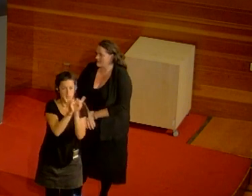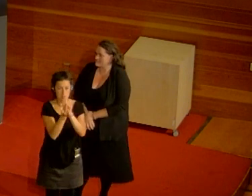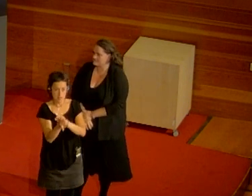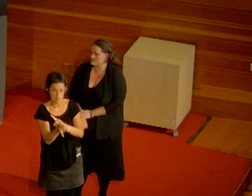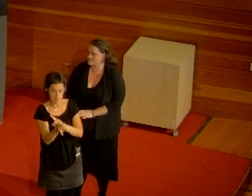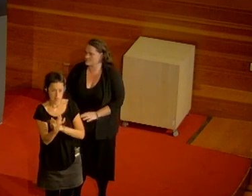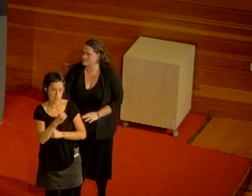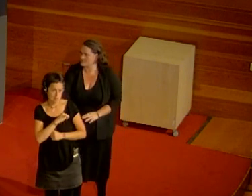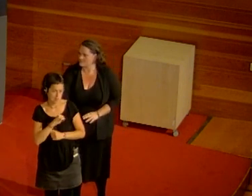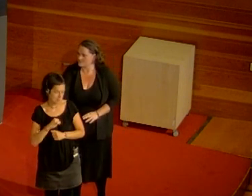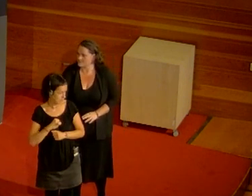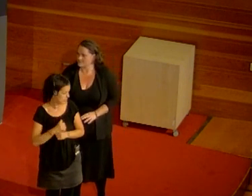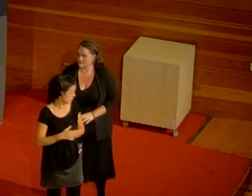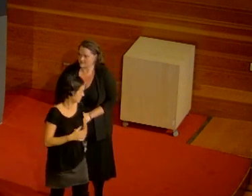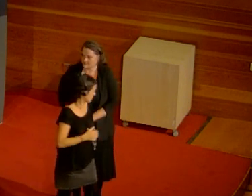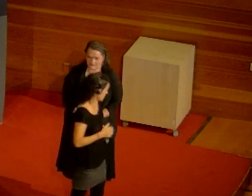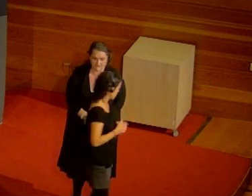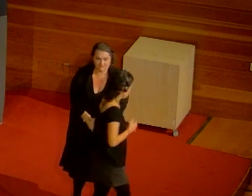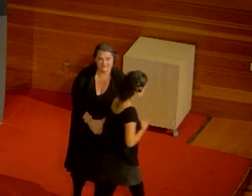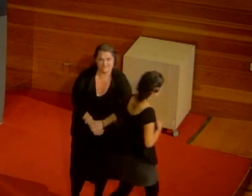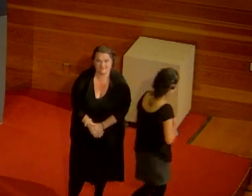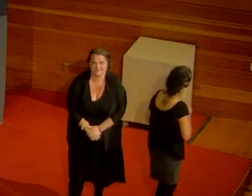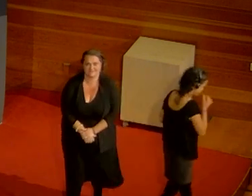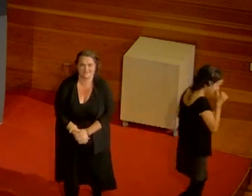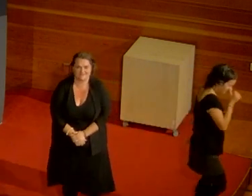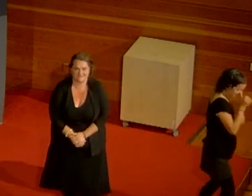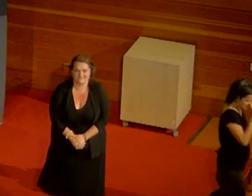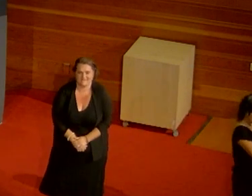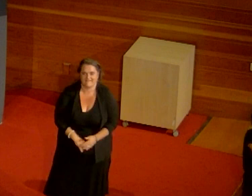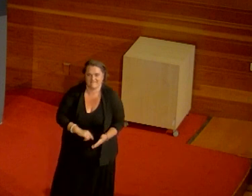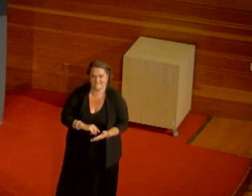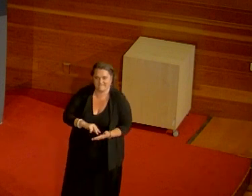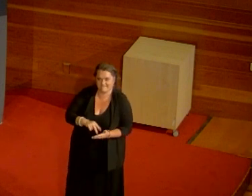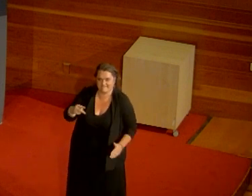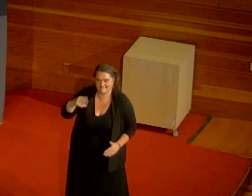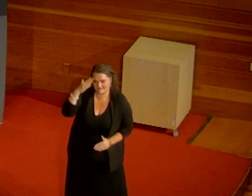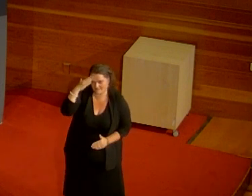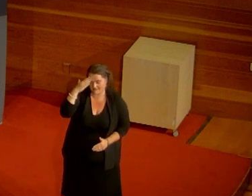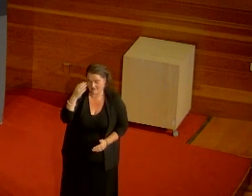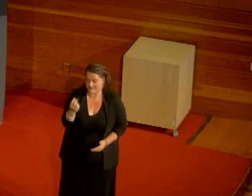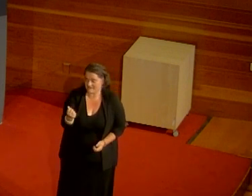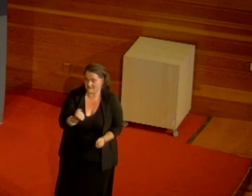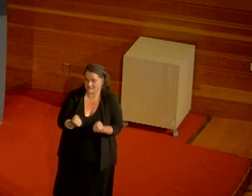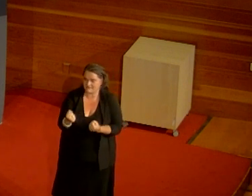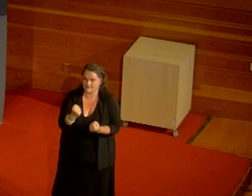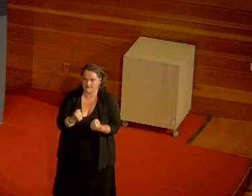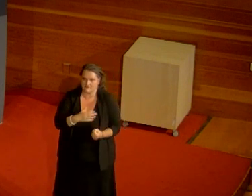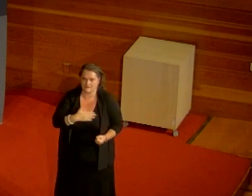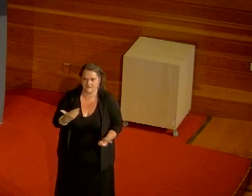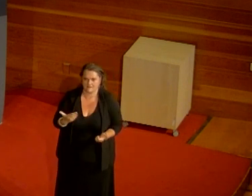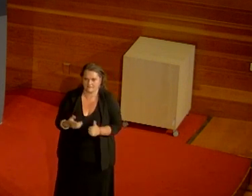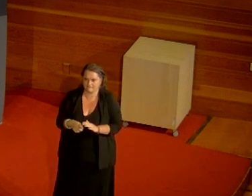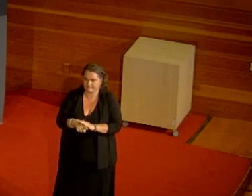emancipación en relación a esas lógicas del tecnocapitalismo quería hablaros del exceso la caducidad y la aceleración